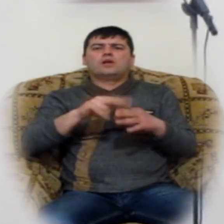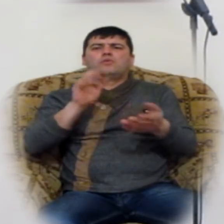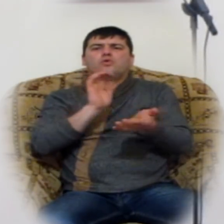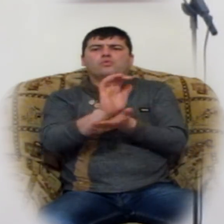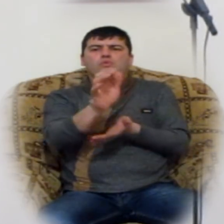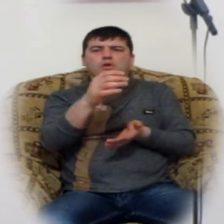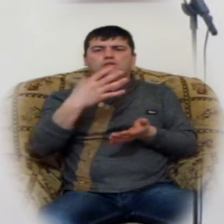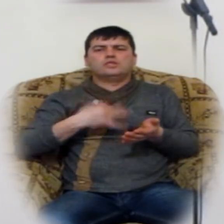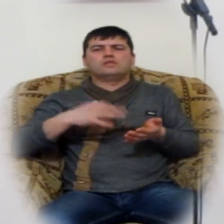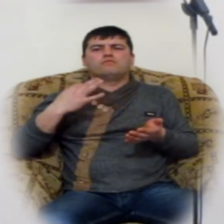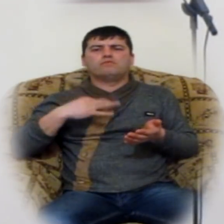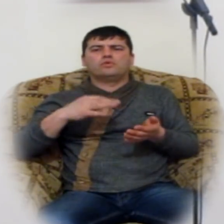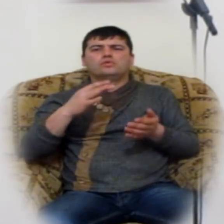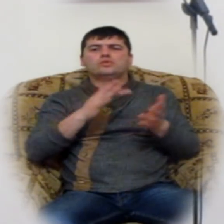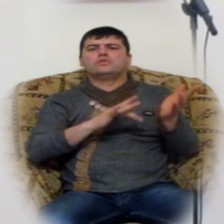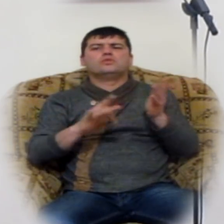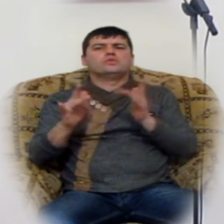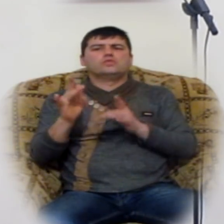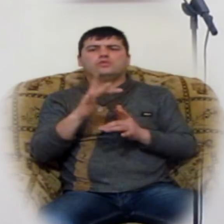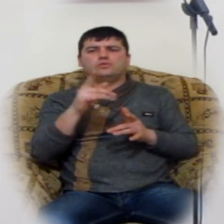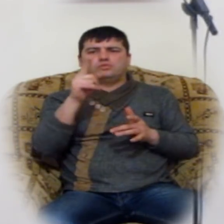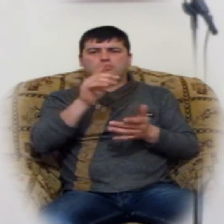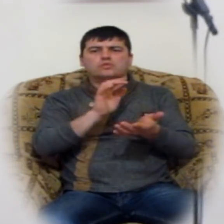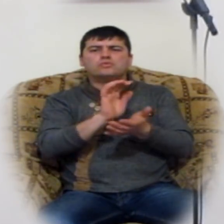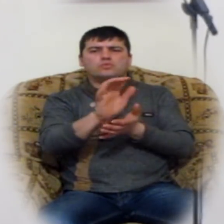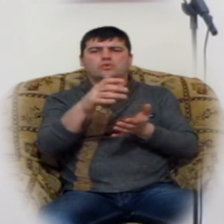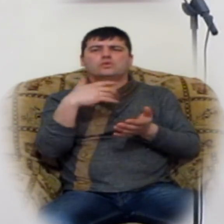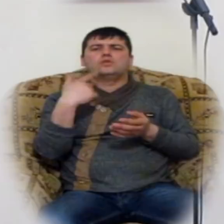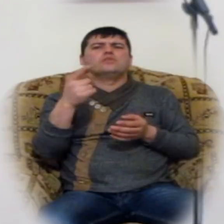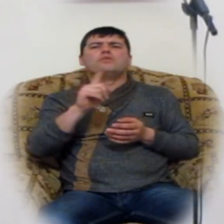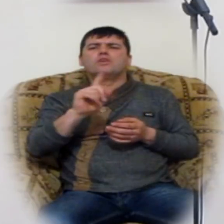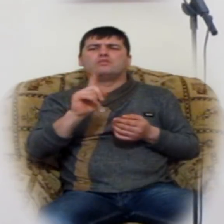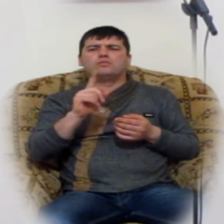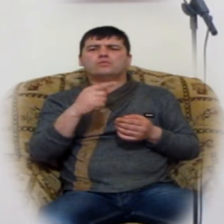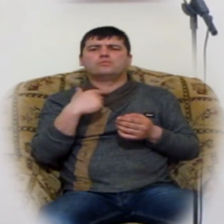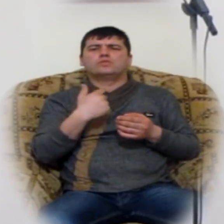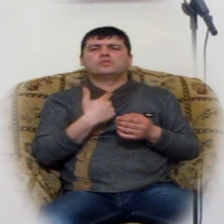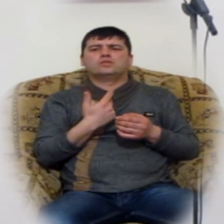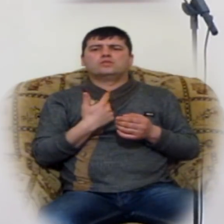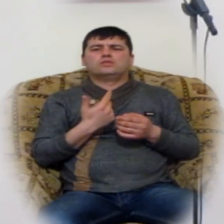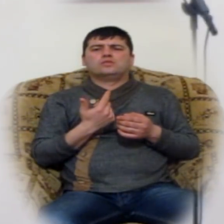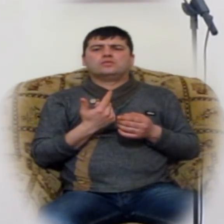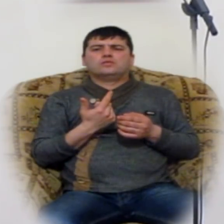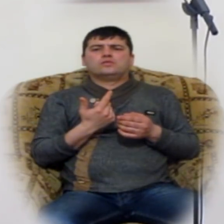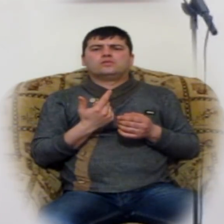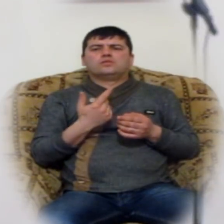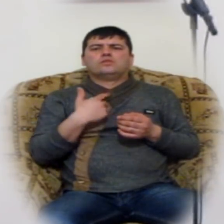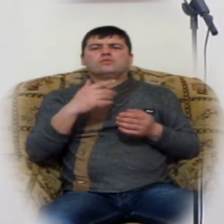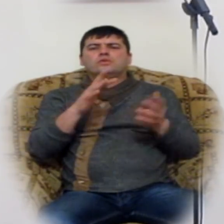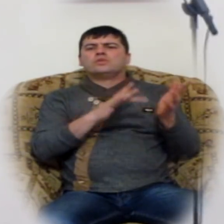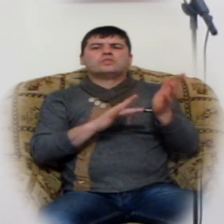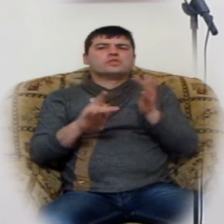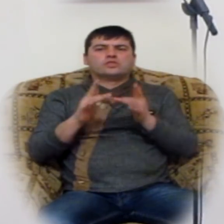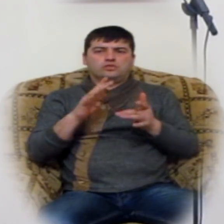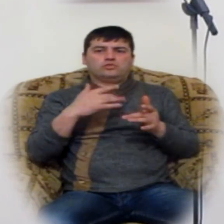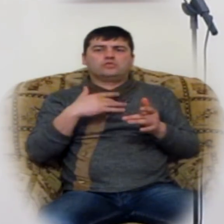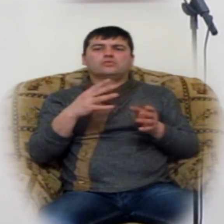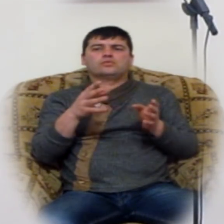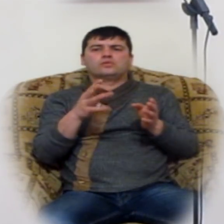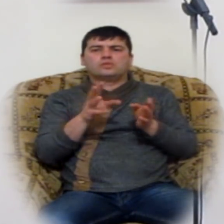րավոդուն Հիսուս Քրիստոսին, որպեսի Հիսուս Քրիստոսով մենք ամեկըս, ով ո